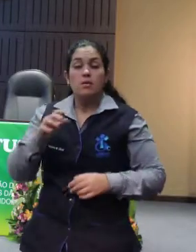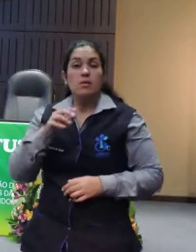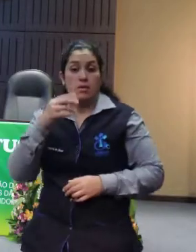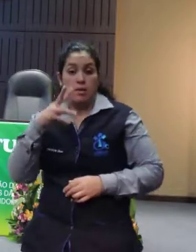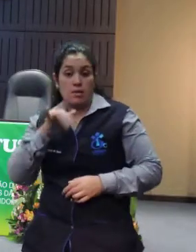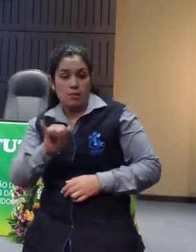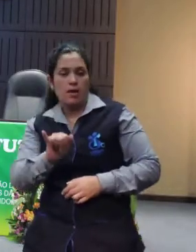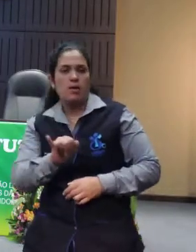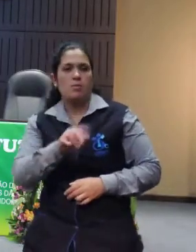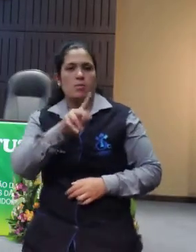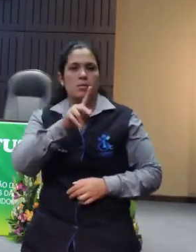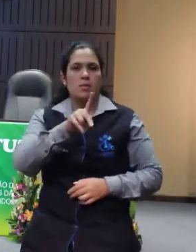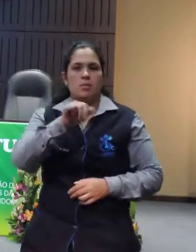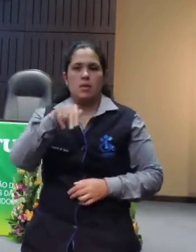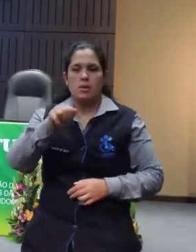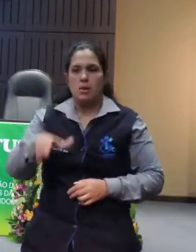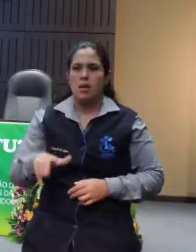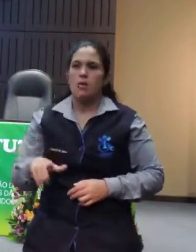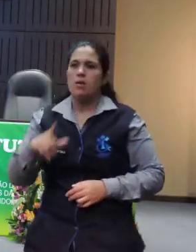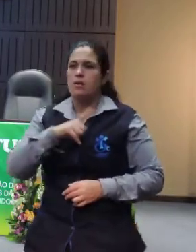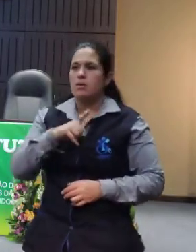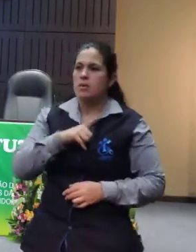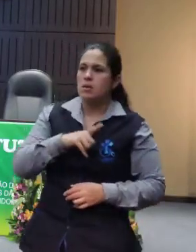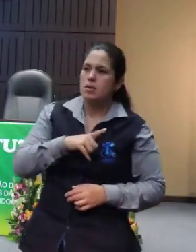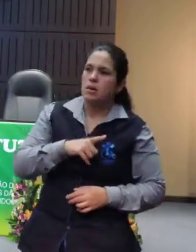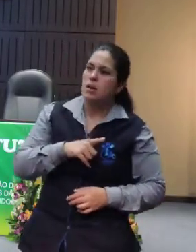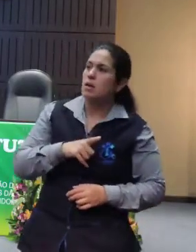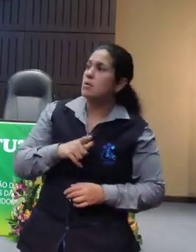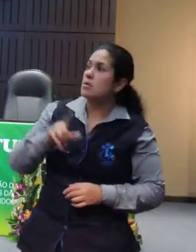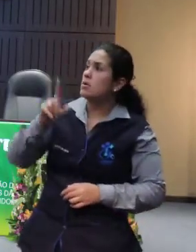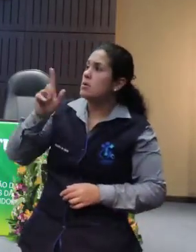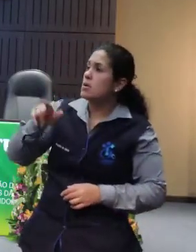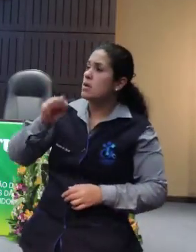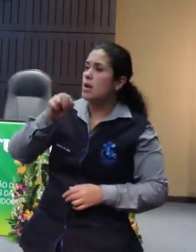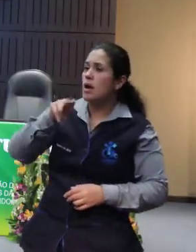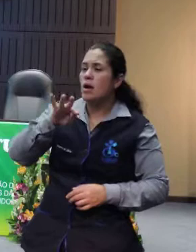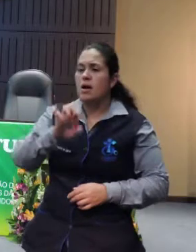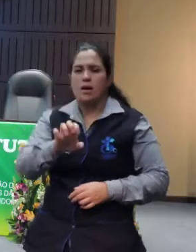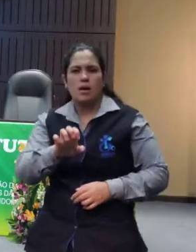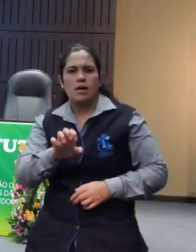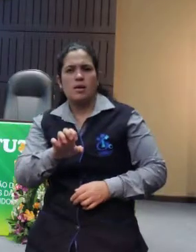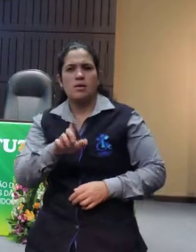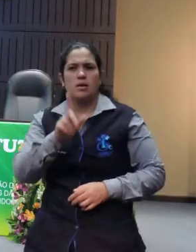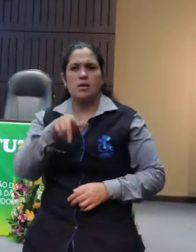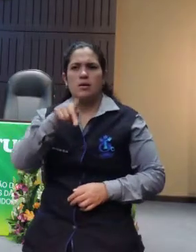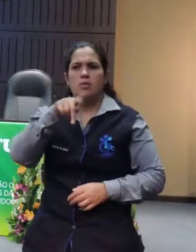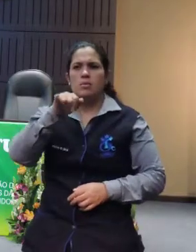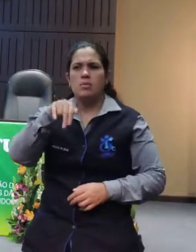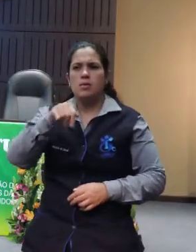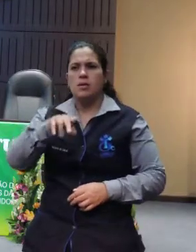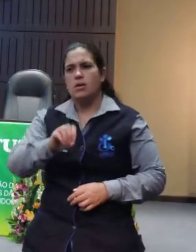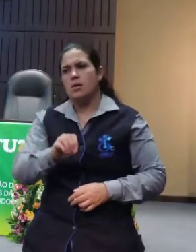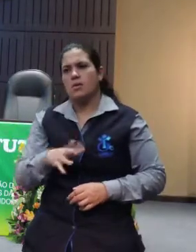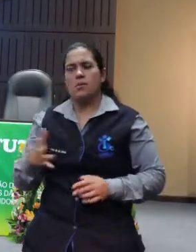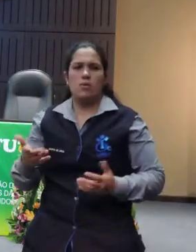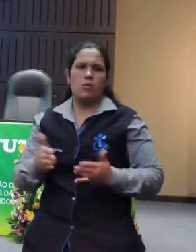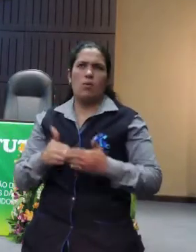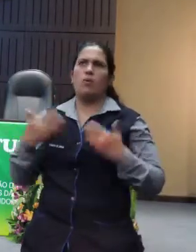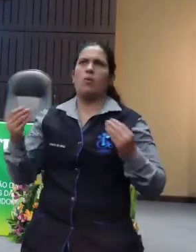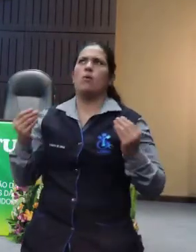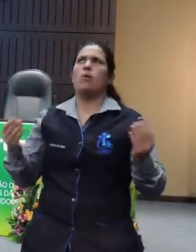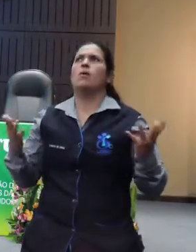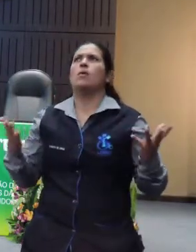Bienal e vê um pinico com cocô pendurado, dizem que é arte. Como é que você vai aceitar um negócio desse, gente? Pelo amor de